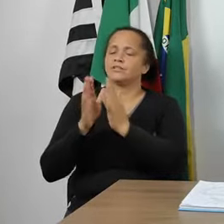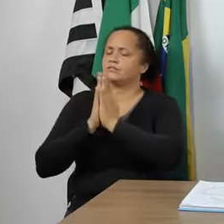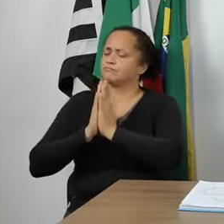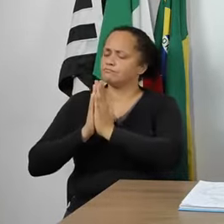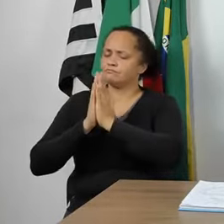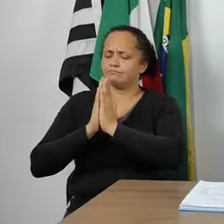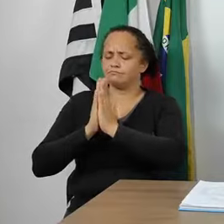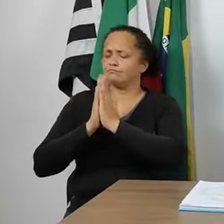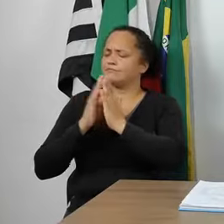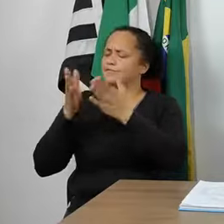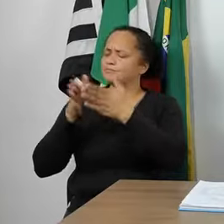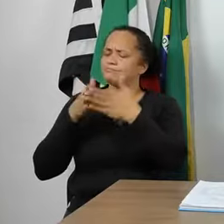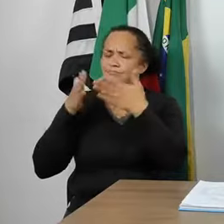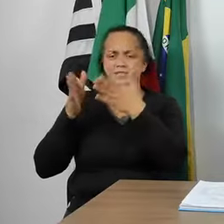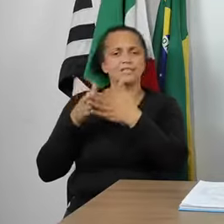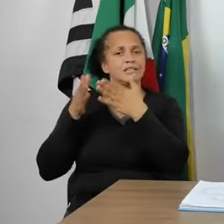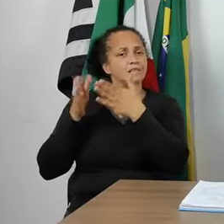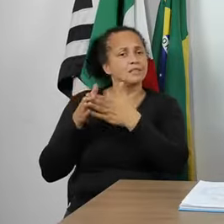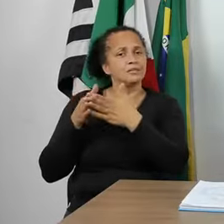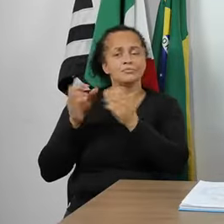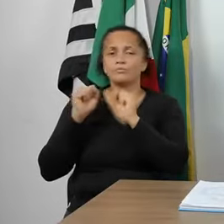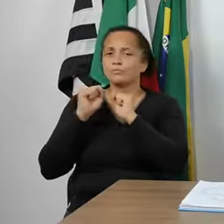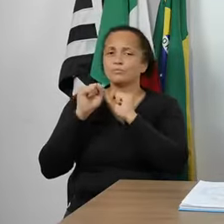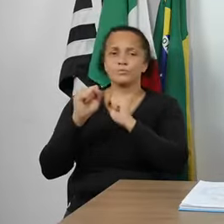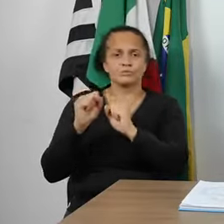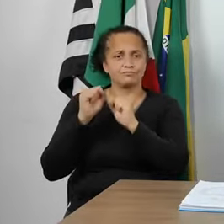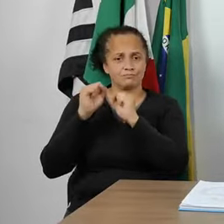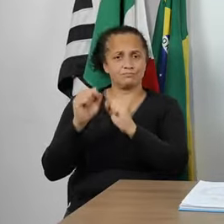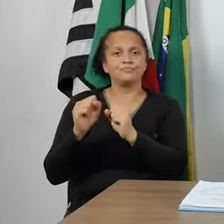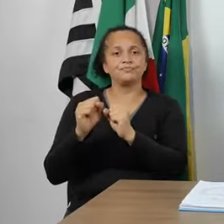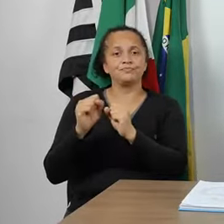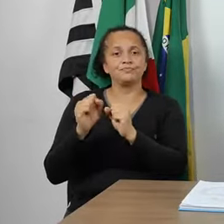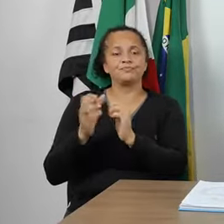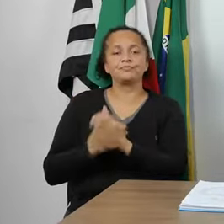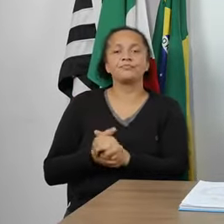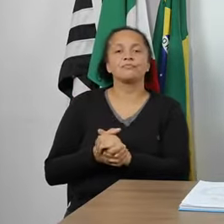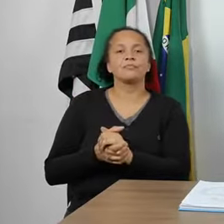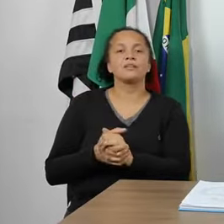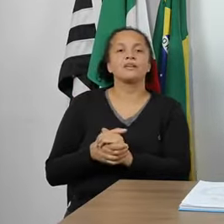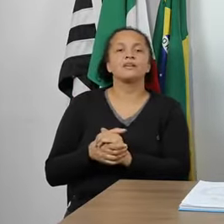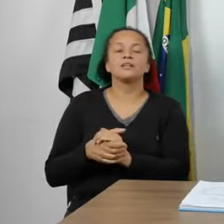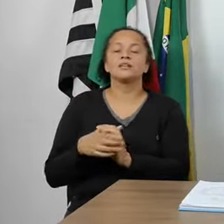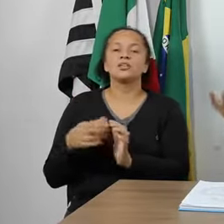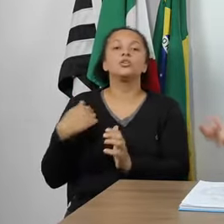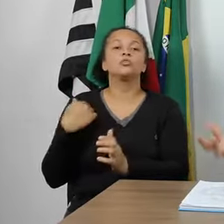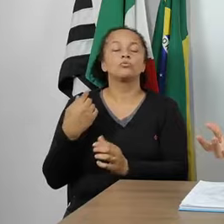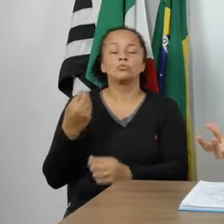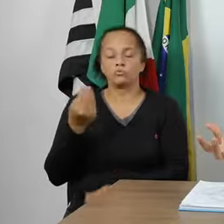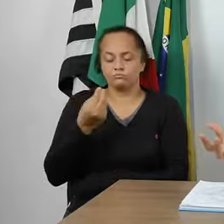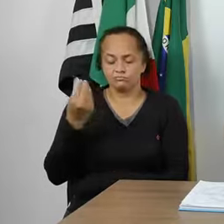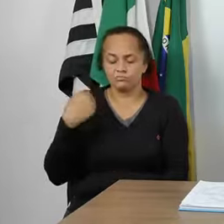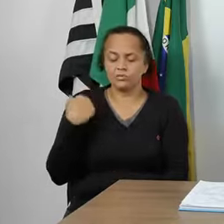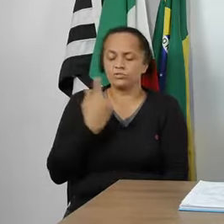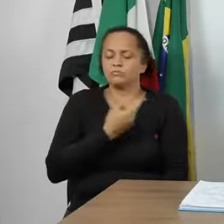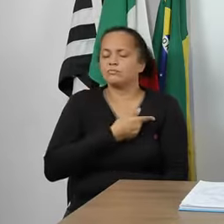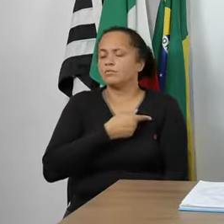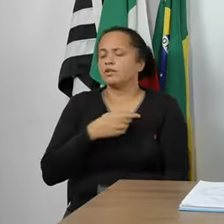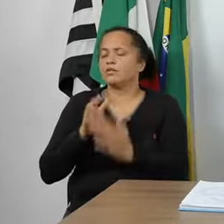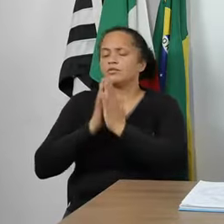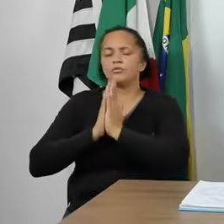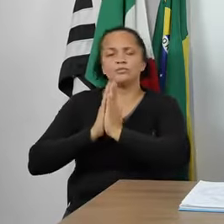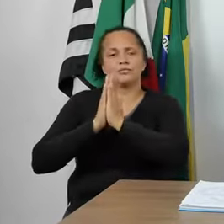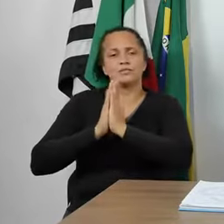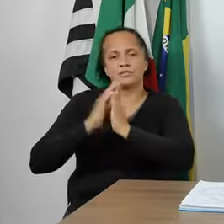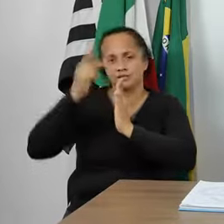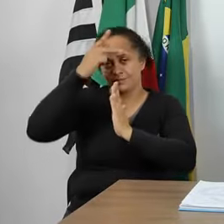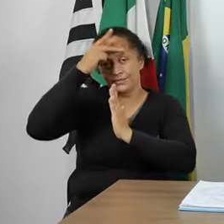poderoso. É poderosa a oração pela qual nós fazemos para o outro. A oração